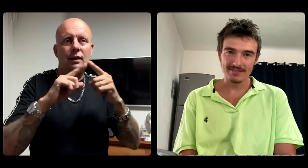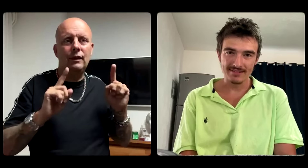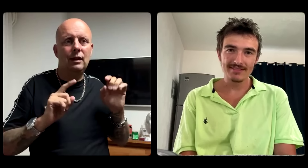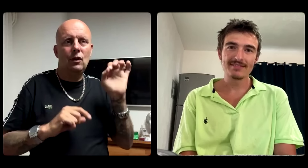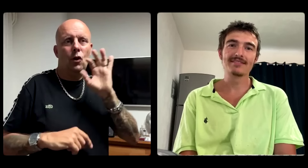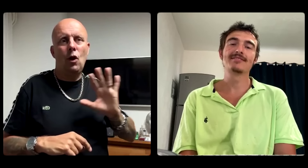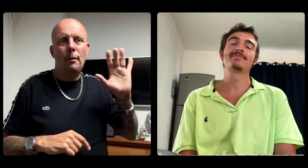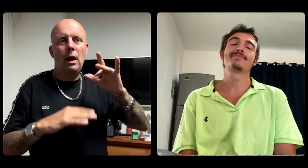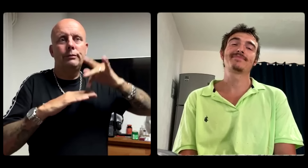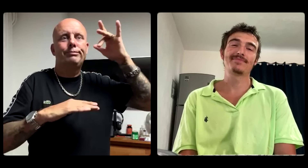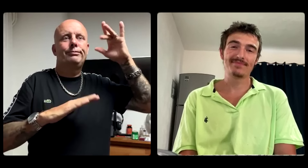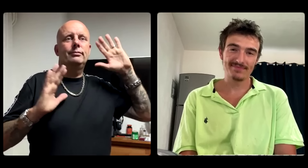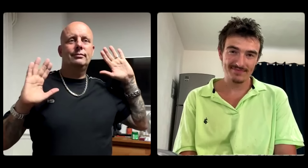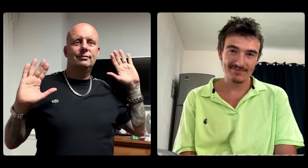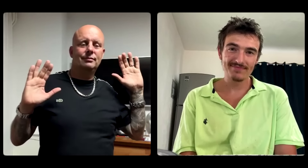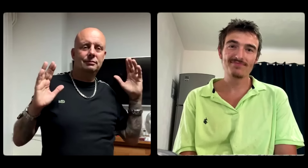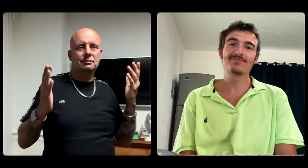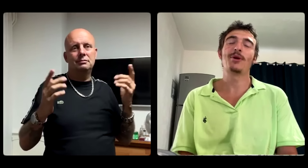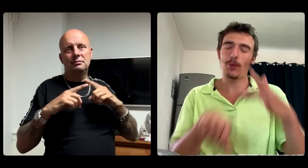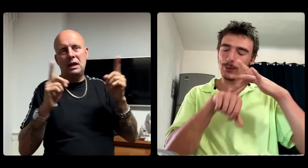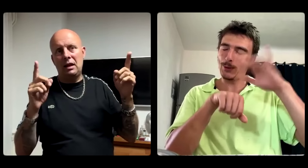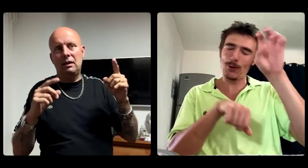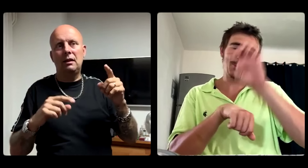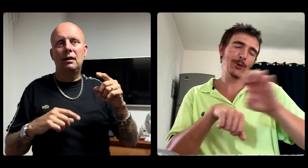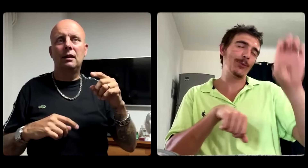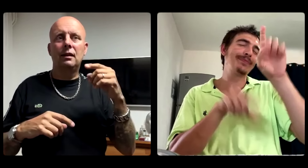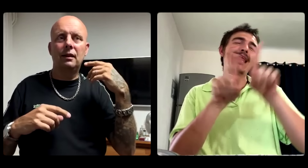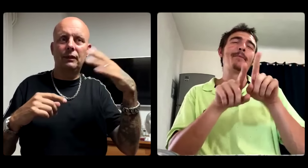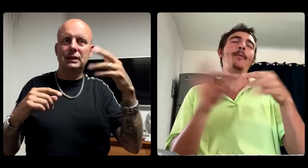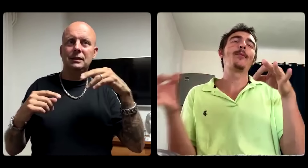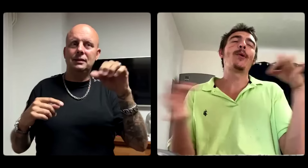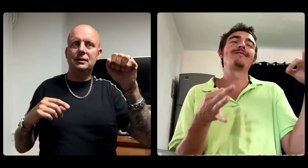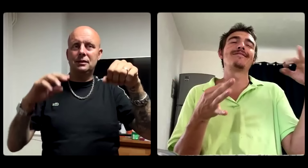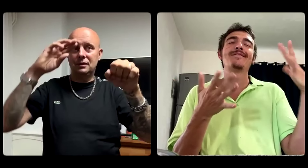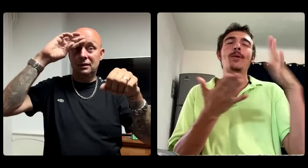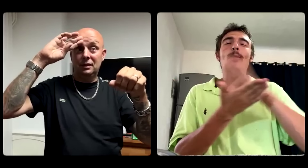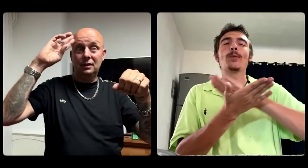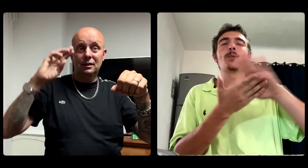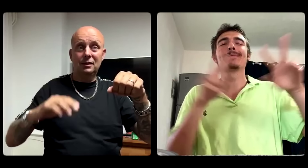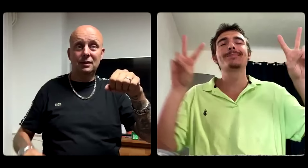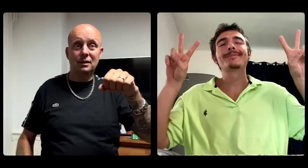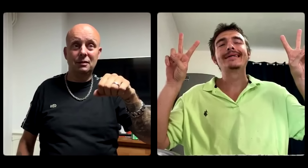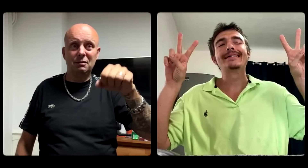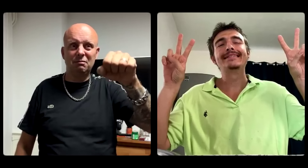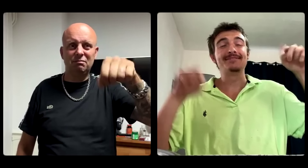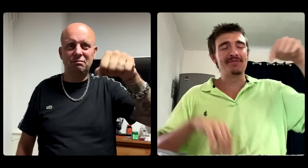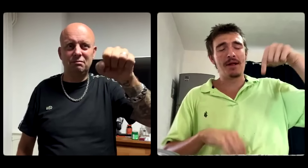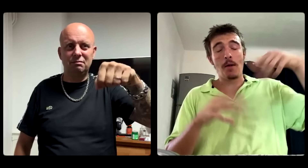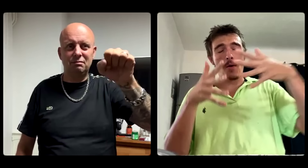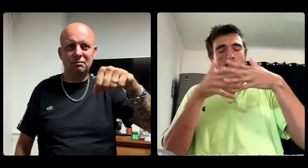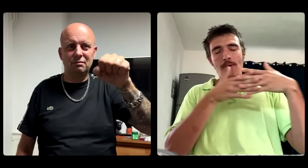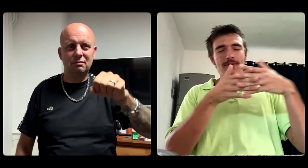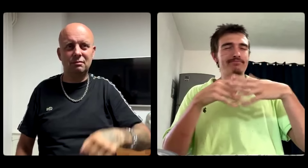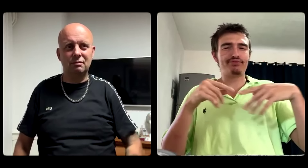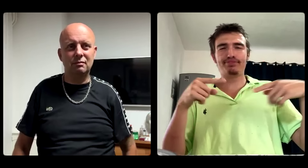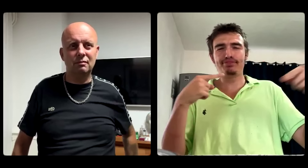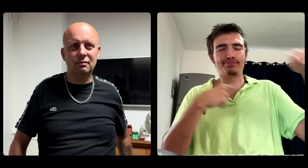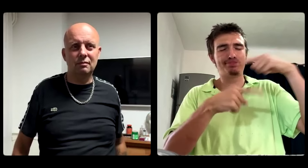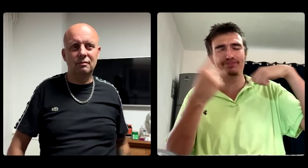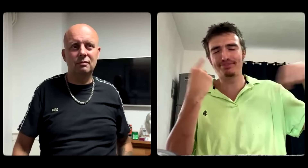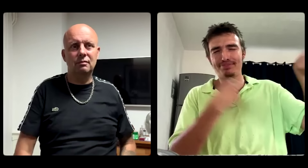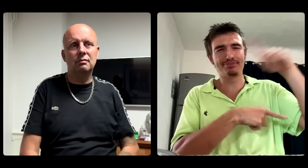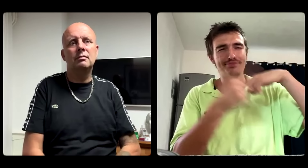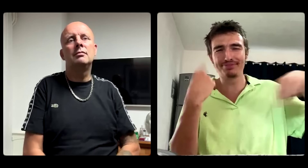Je hebt gelijk. Ola, je hebt gelijk. Ik lach het je. Ja, ik lach nu, maar ik neem het echt serieus. Maar ik hou gewoon niet op mijn lach. Ik